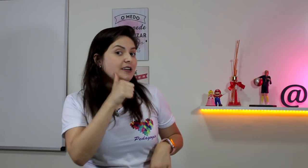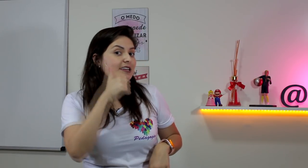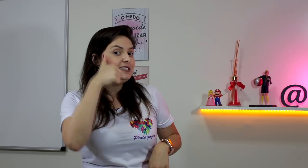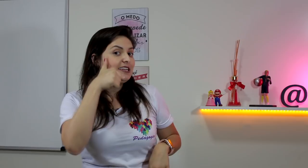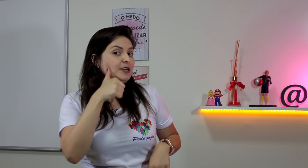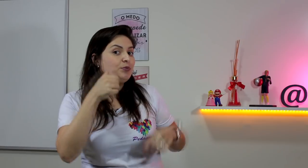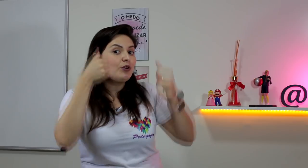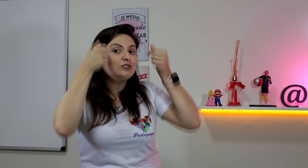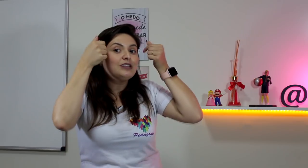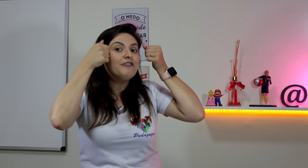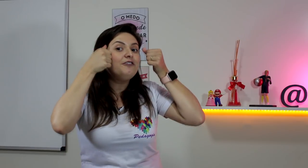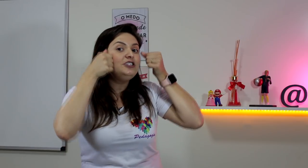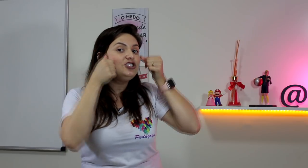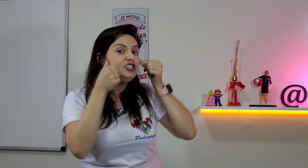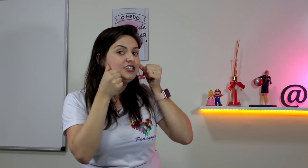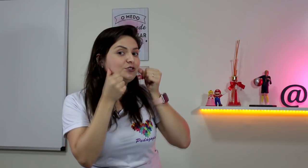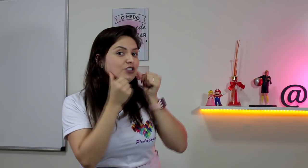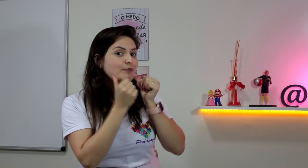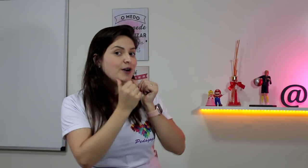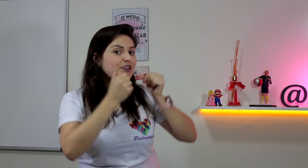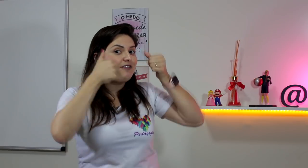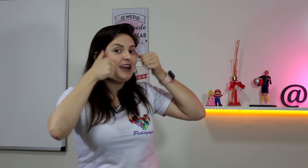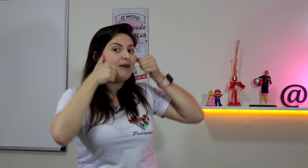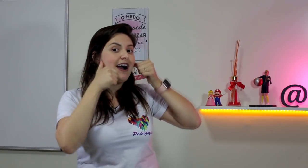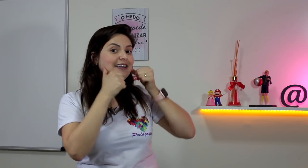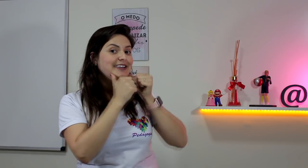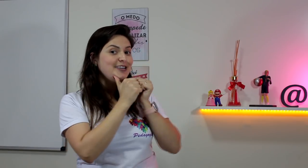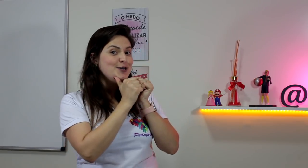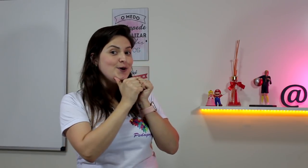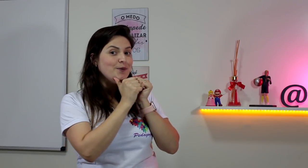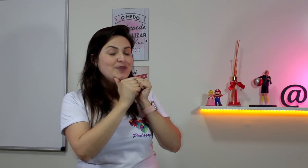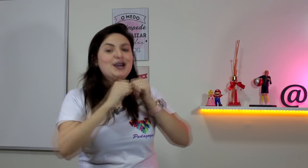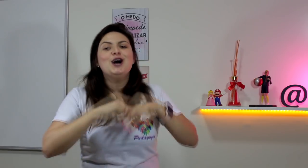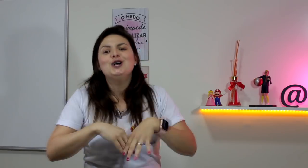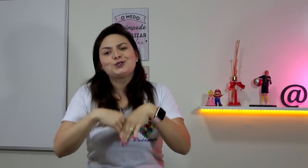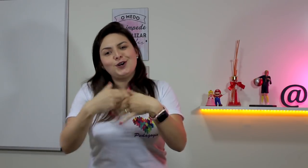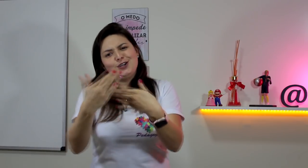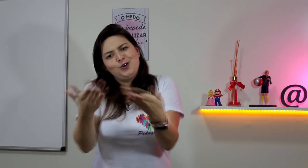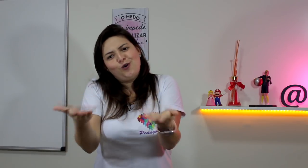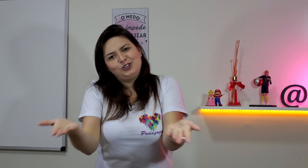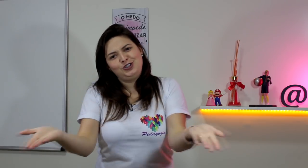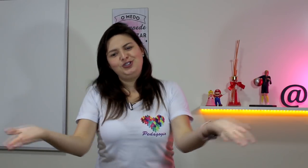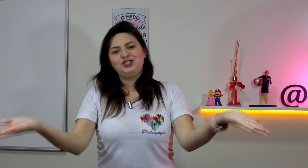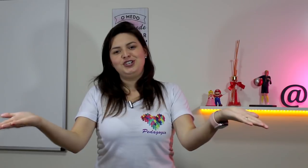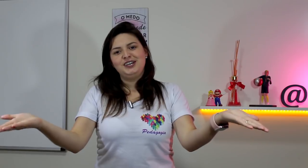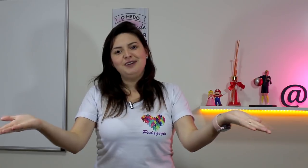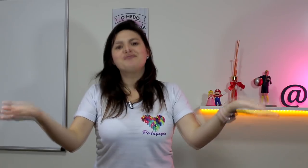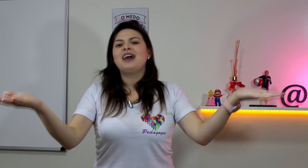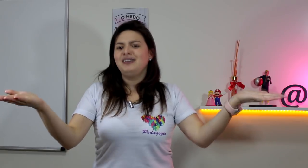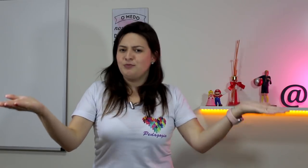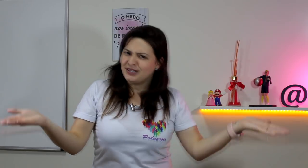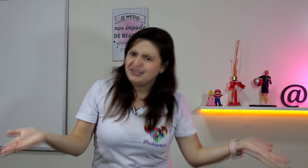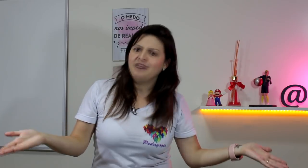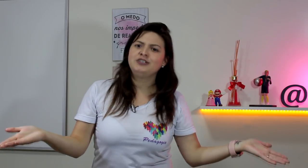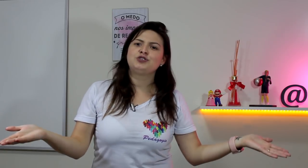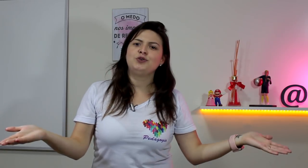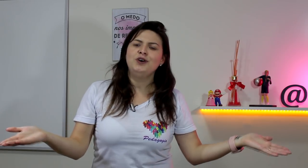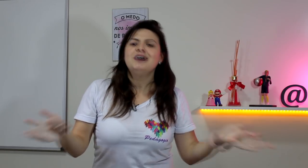esse daqui por causa da fitinha do chapéu que vem amarrada aqui, Só que hoje em dia a Libras avançou e